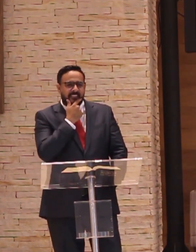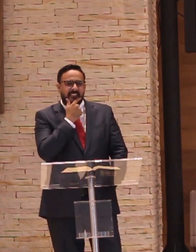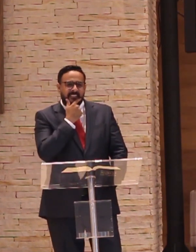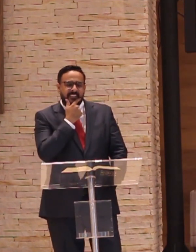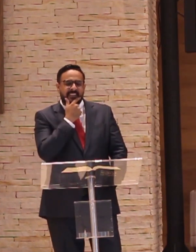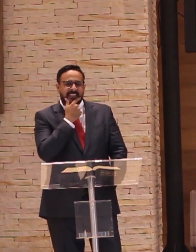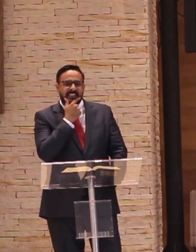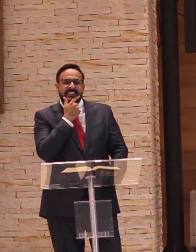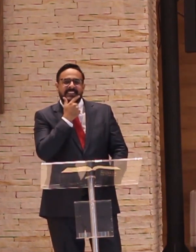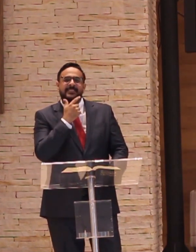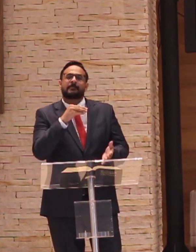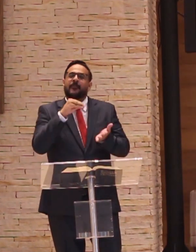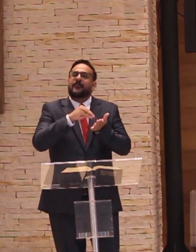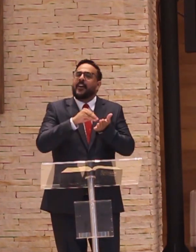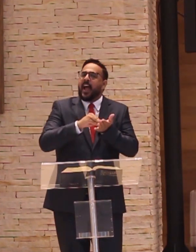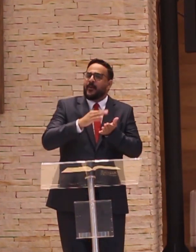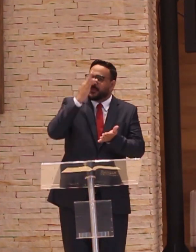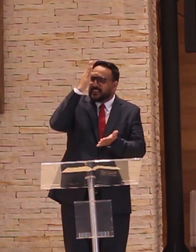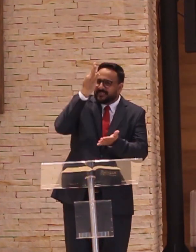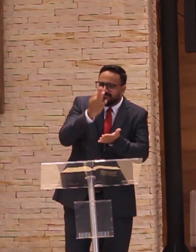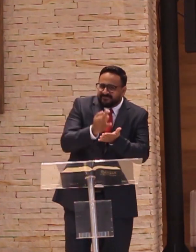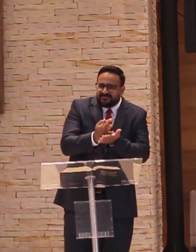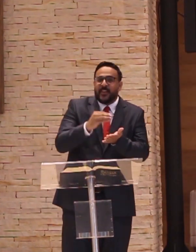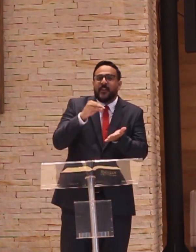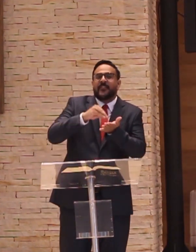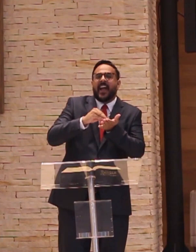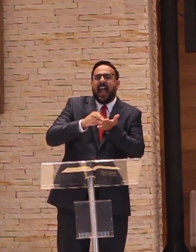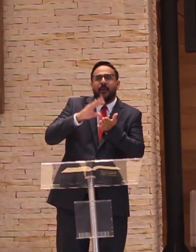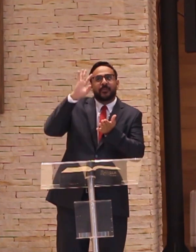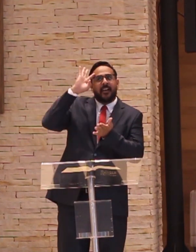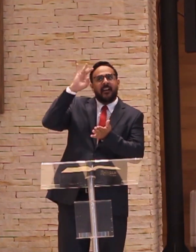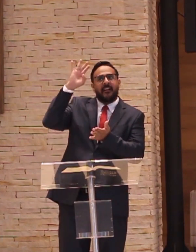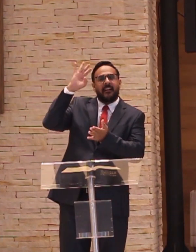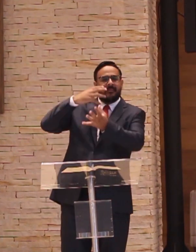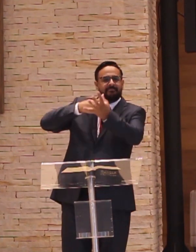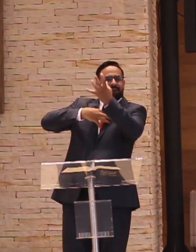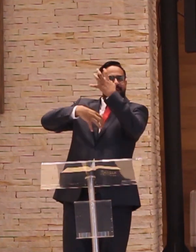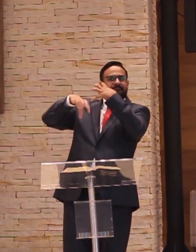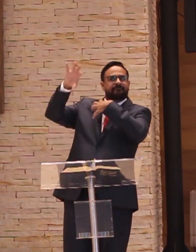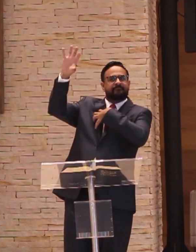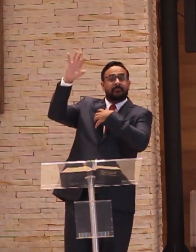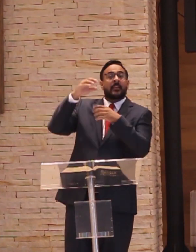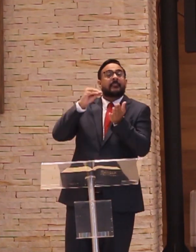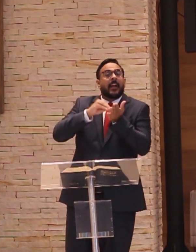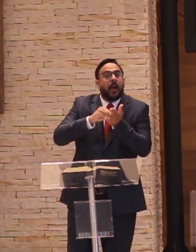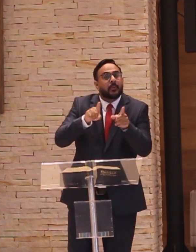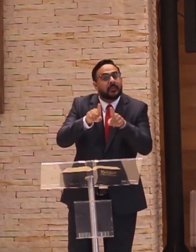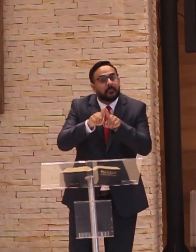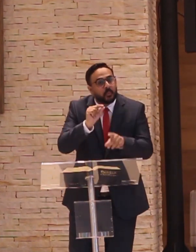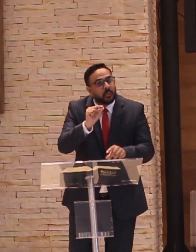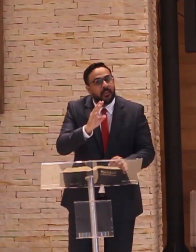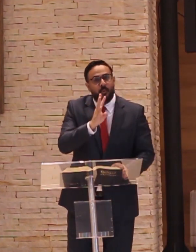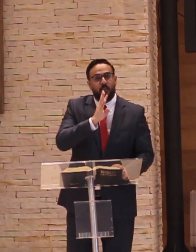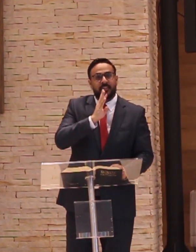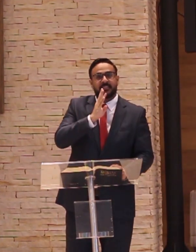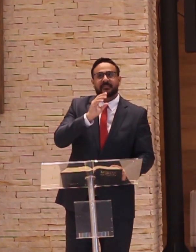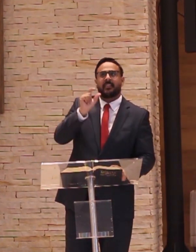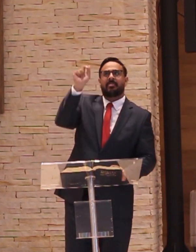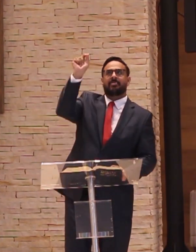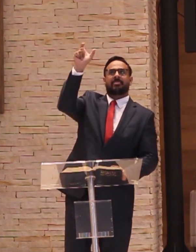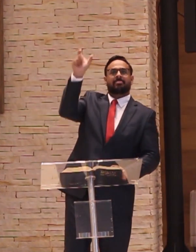Abraão, se impressionou com o deboche de Sara, porque faltou-lhe fé. Naquele momento, faltou